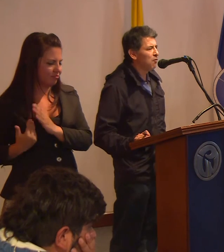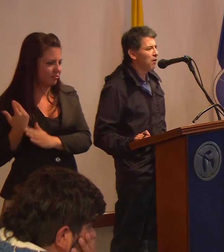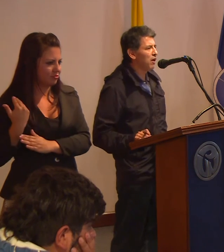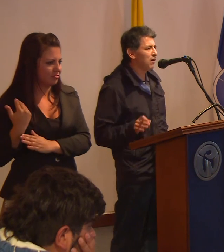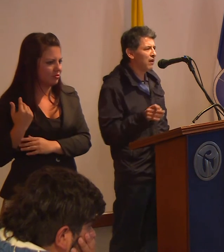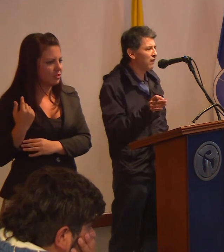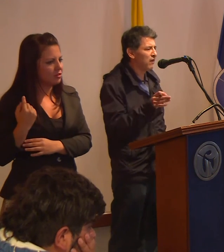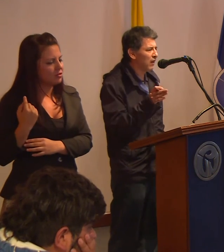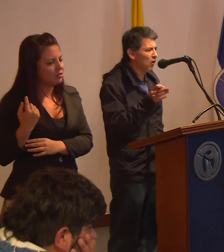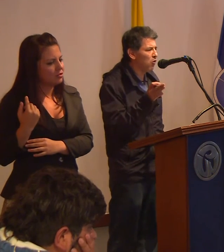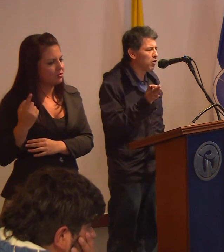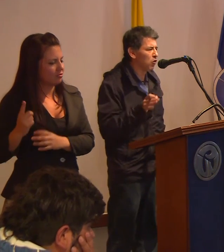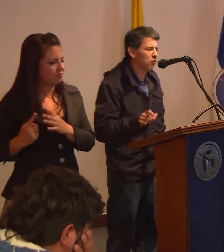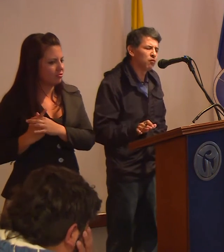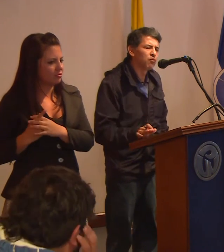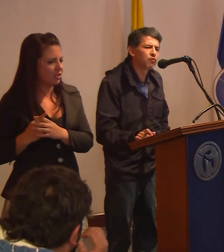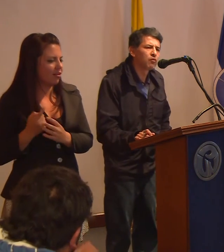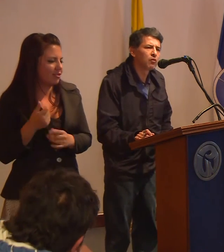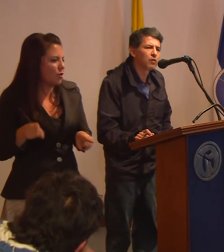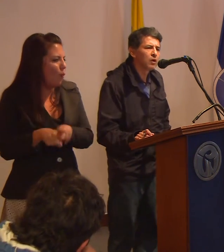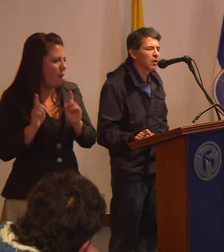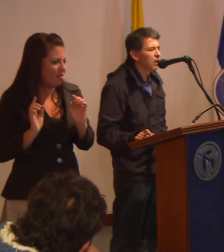que simplemente es lo mismo,